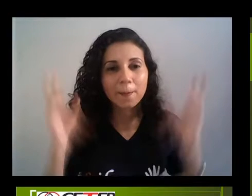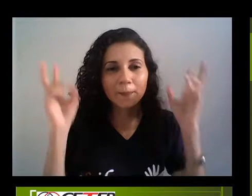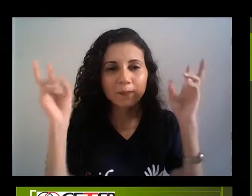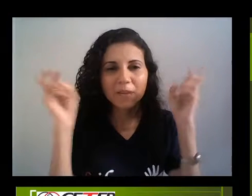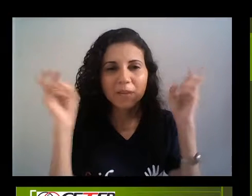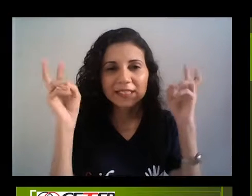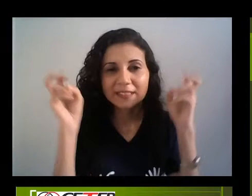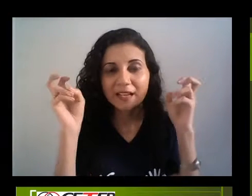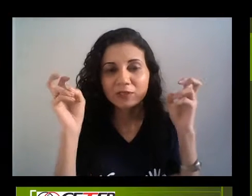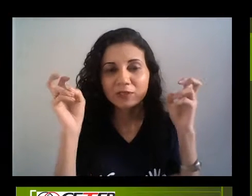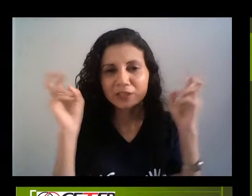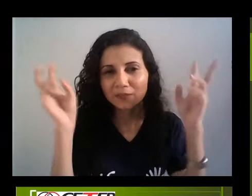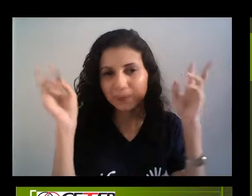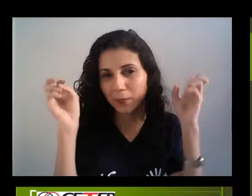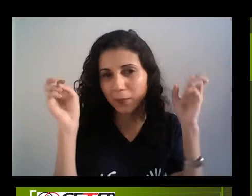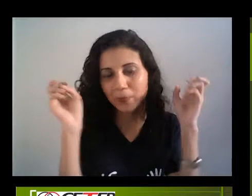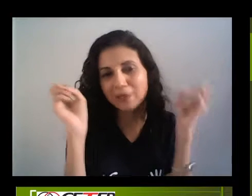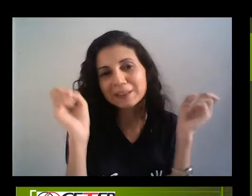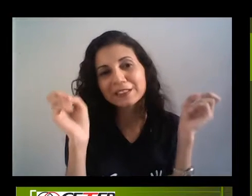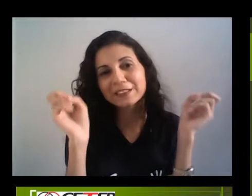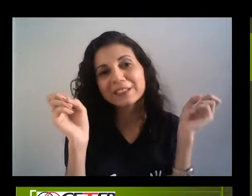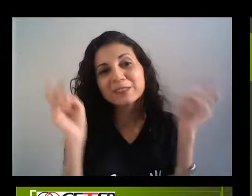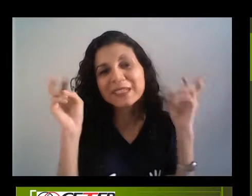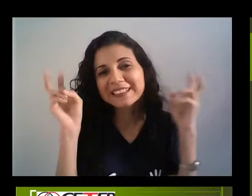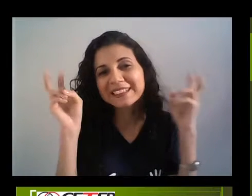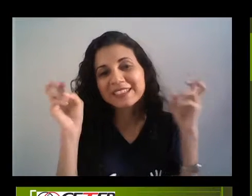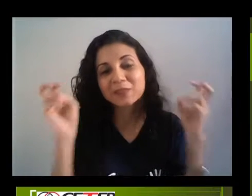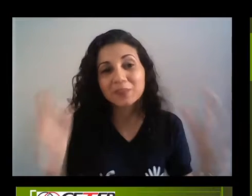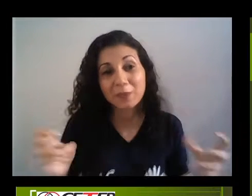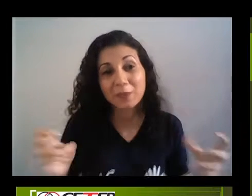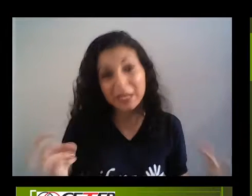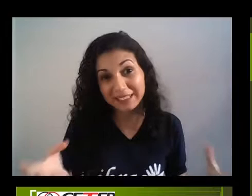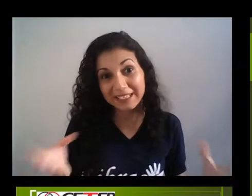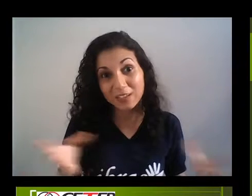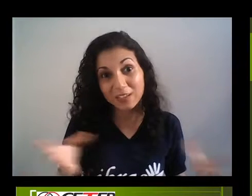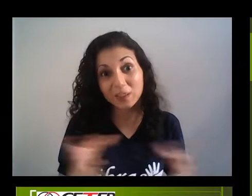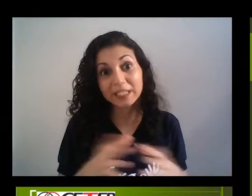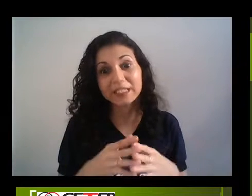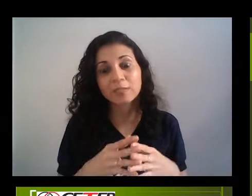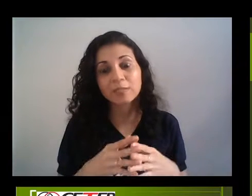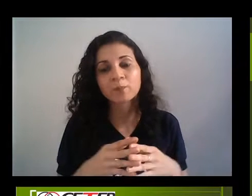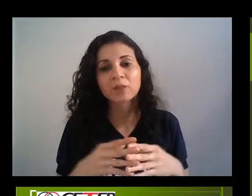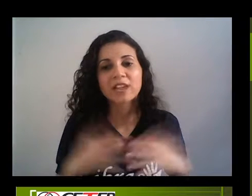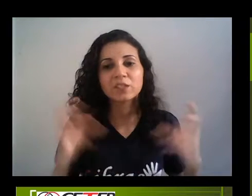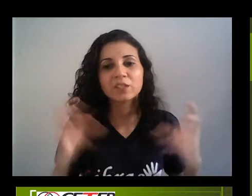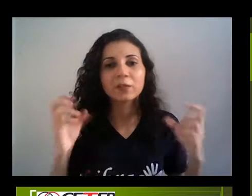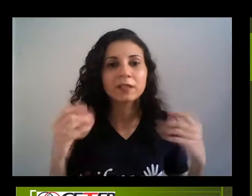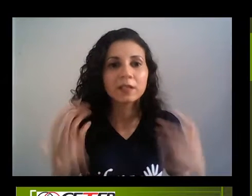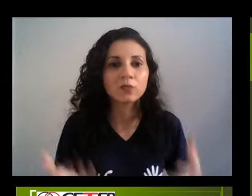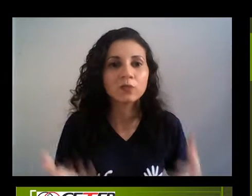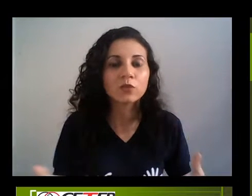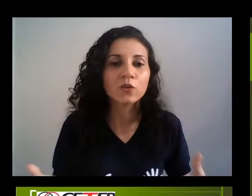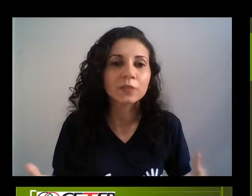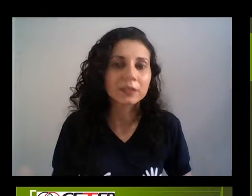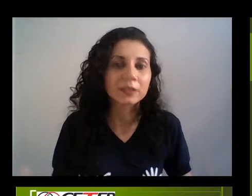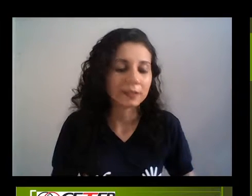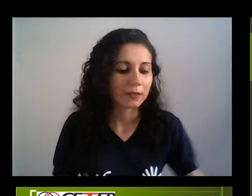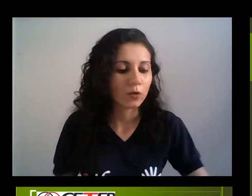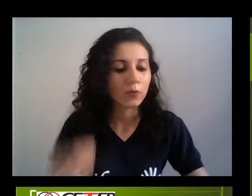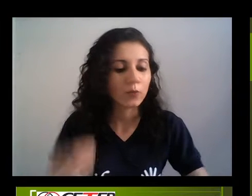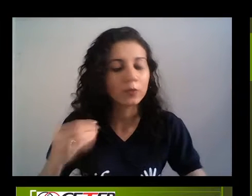é batizado. Popularmente a gente diz batizado, mas não é batizado. É que assim, a gente meio que ganha um